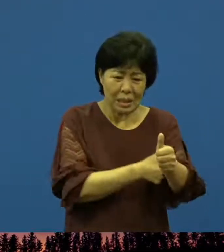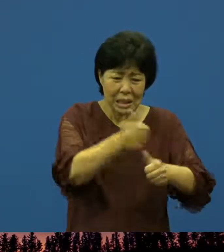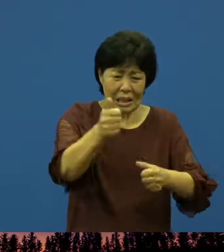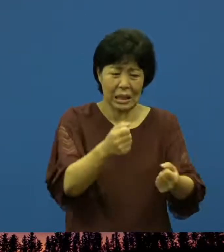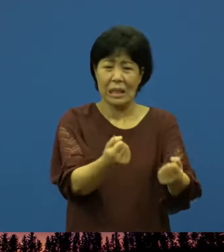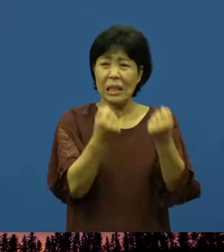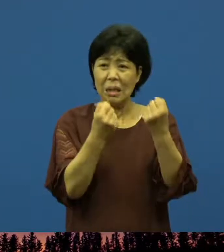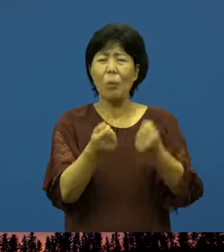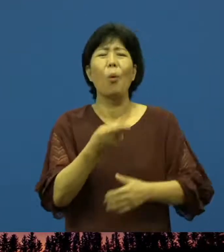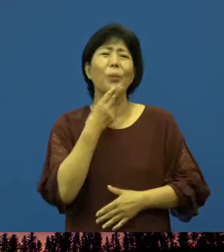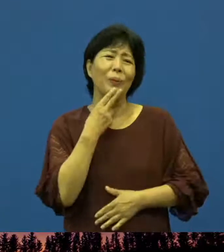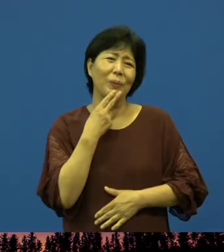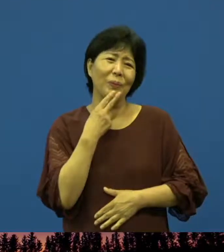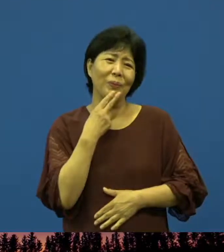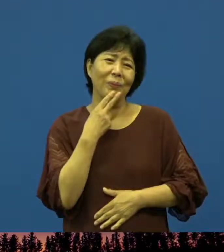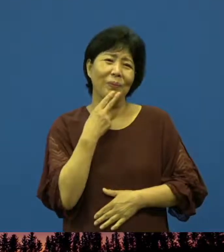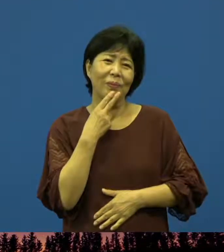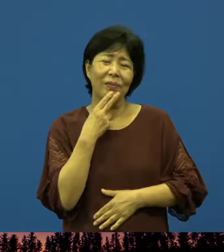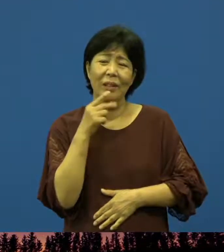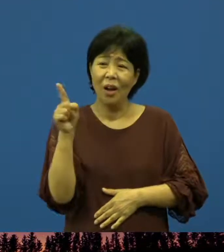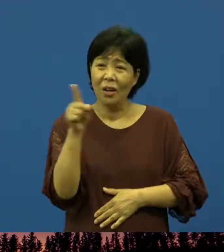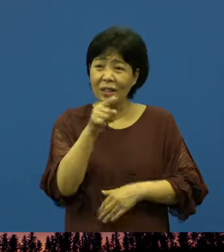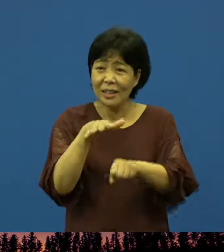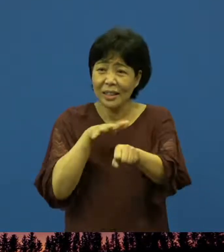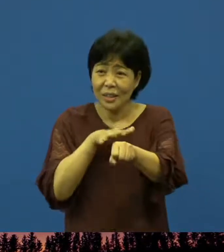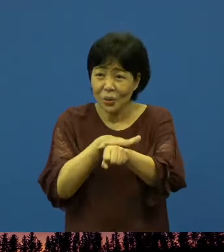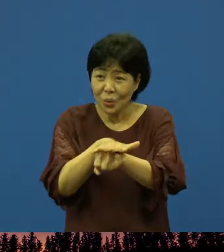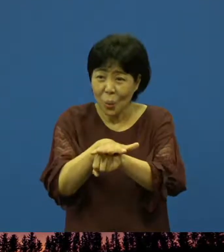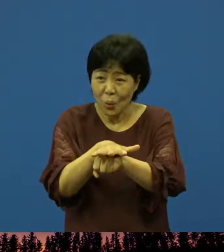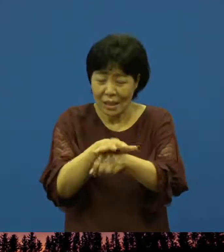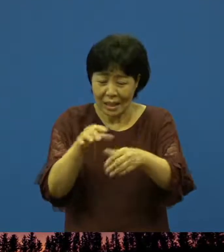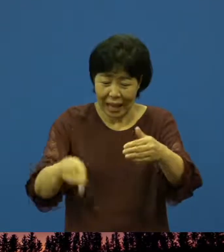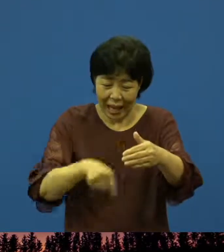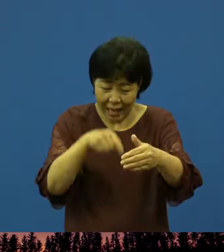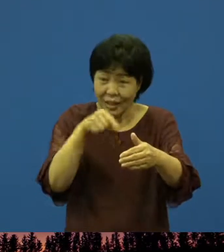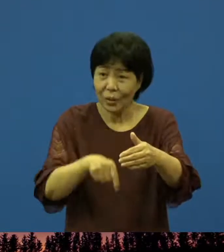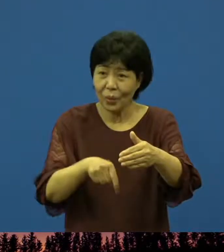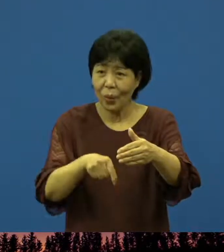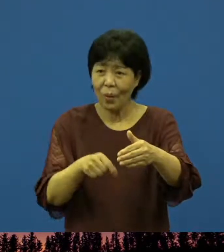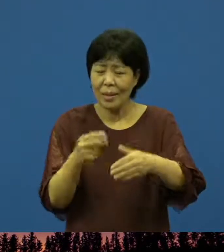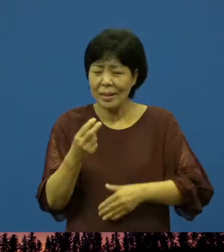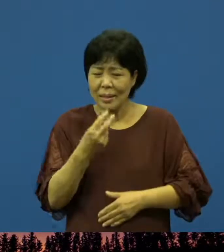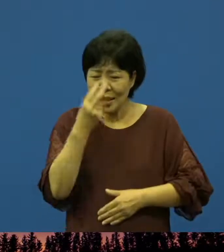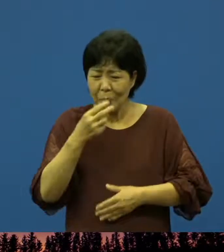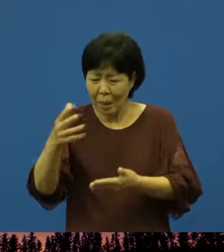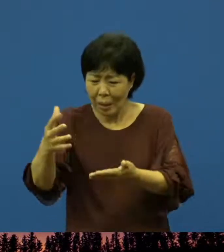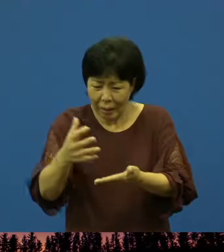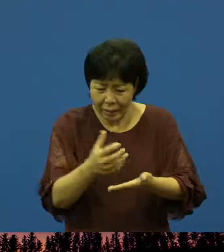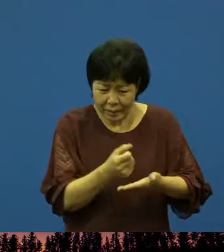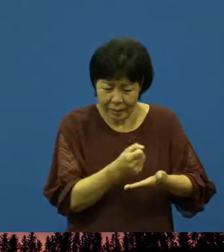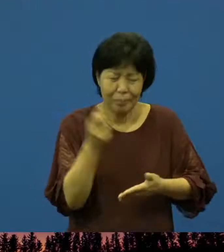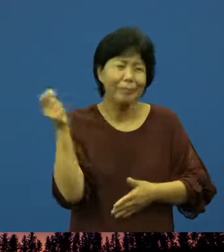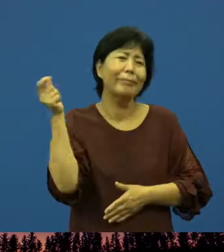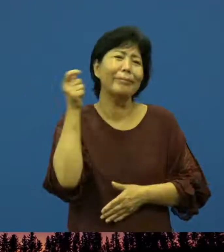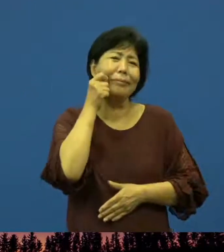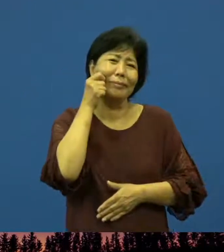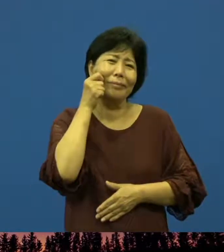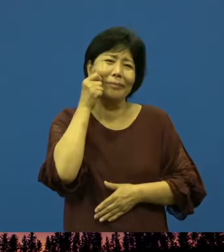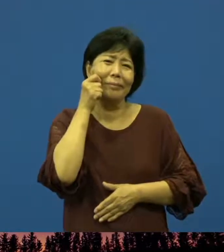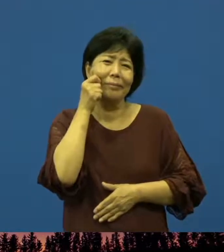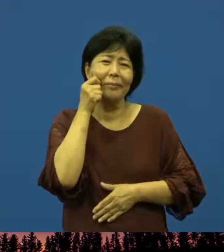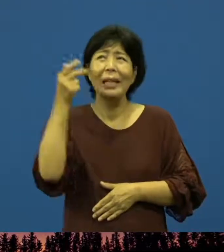않습니다. 어떤 조직이나 시스템으로도 생명을 얻게 할 수는 없습니다. 인간이 만든 어떤 기막힌 사상이나